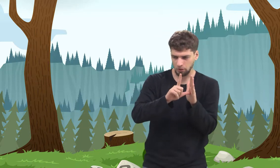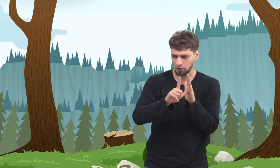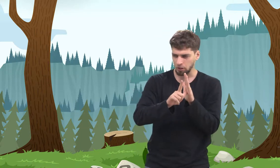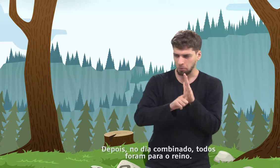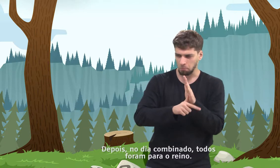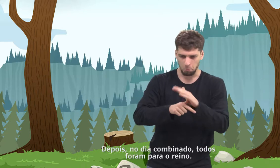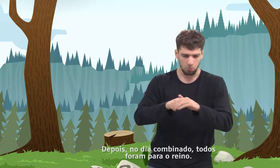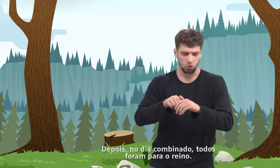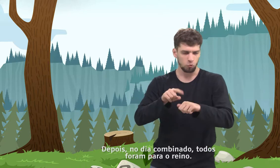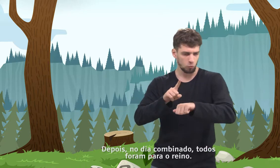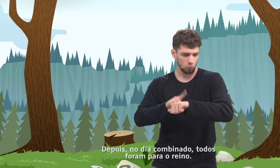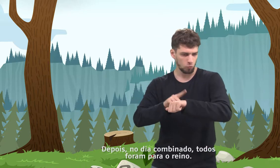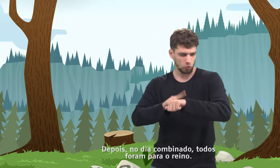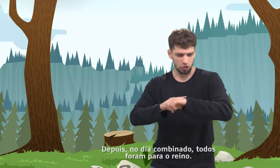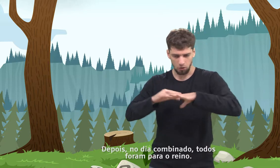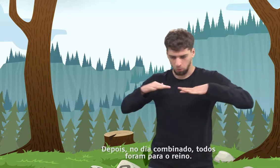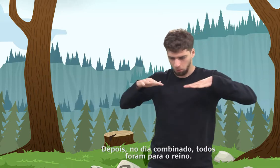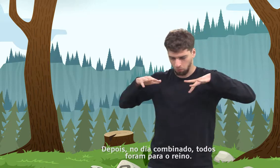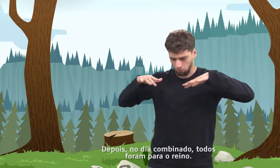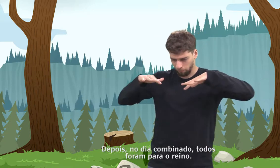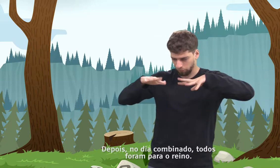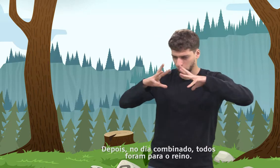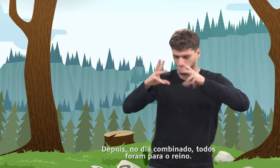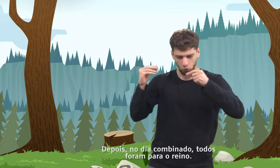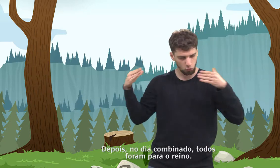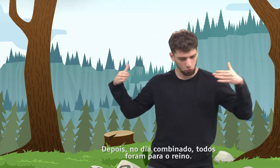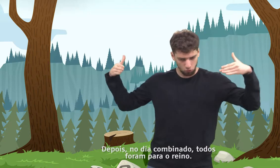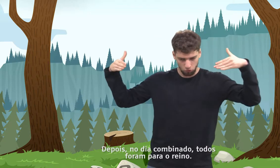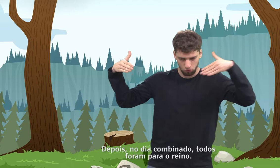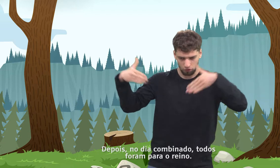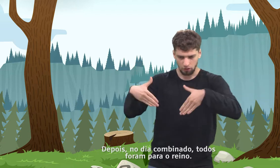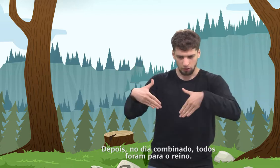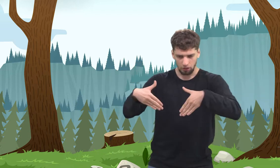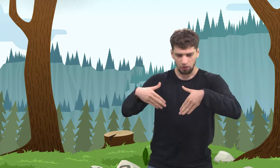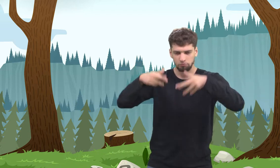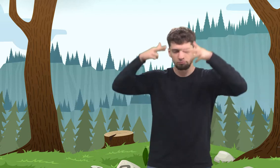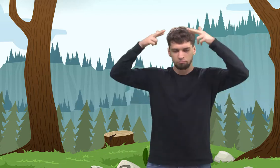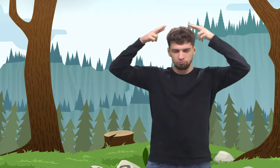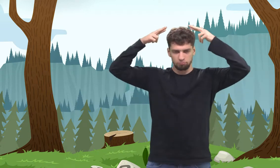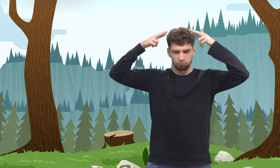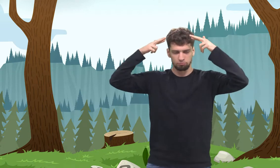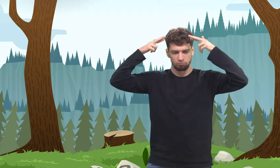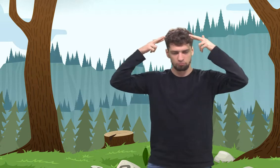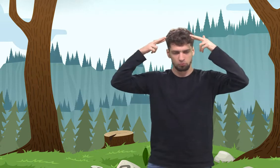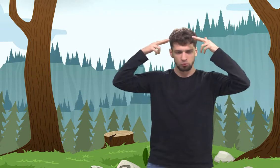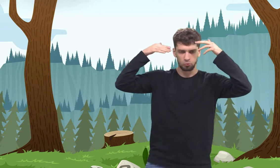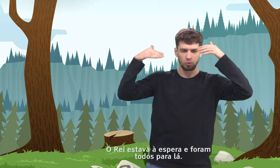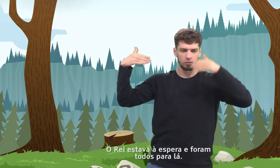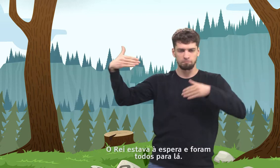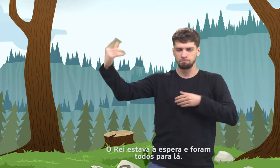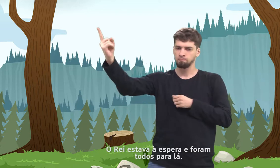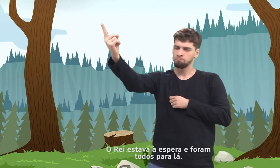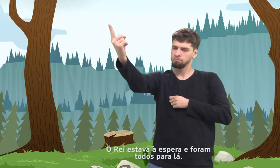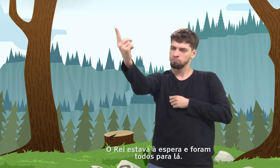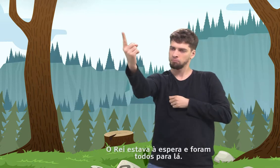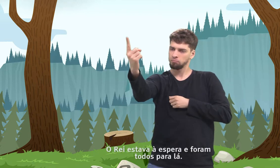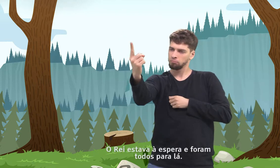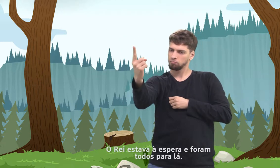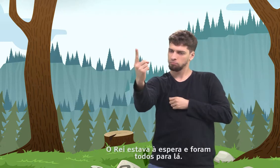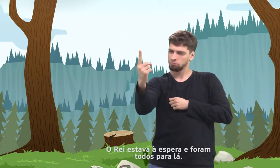depois no dia combinado todos foram para o reino o rei estava à espera de todo mundo